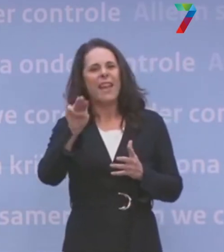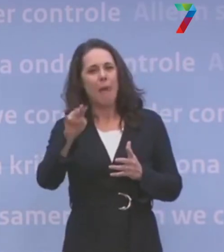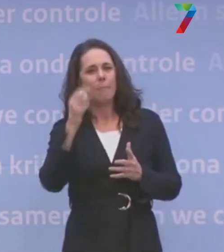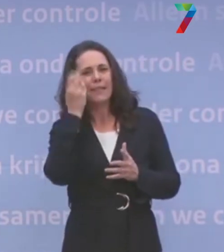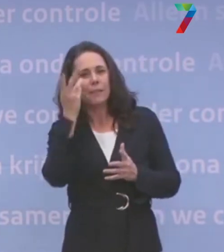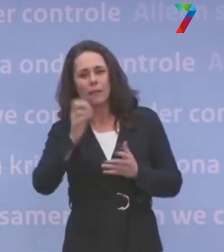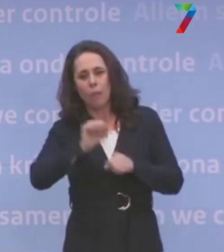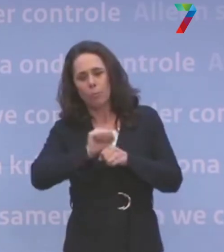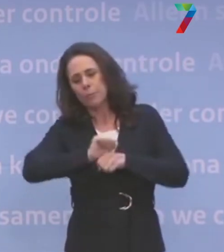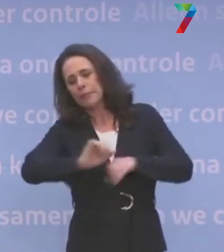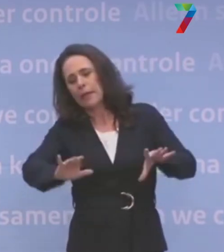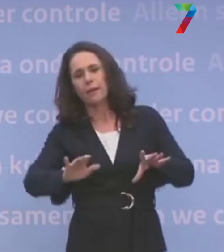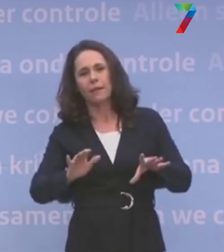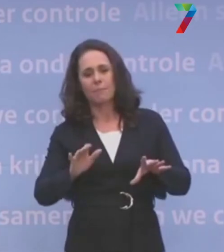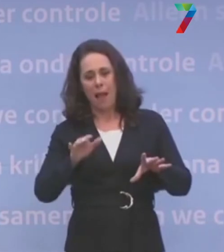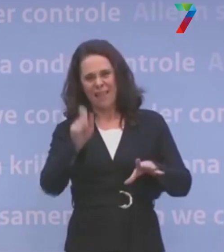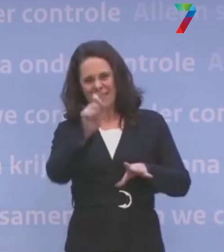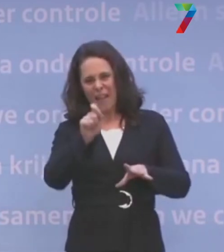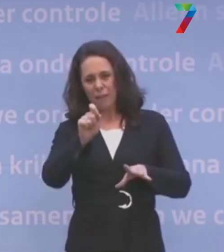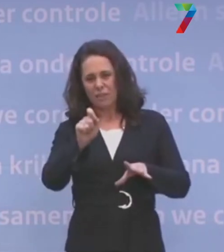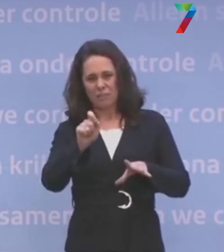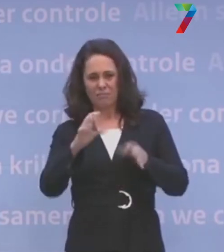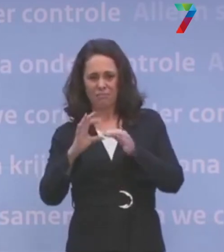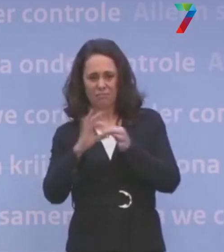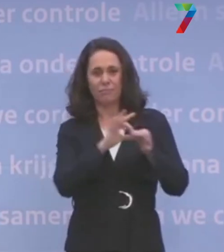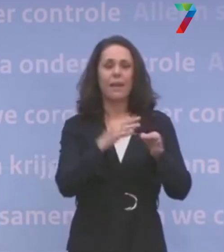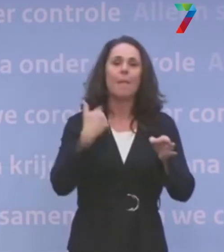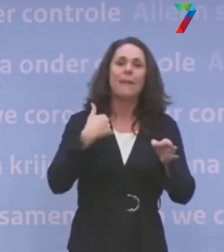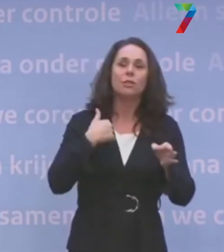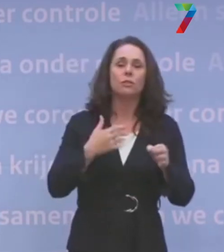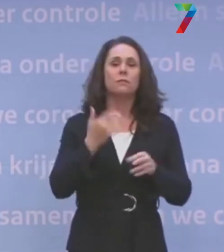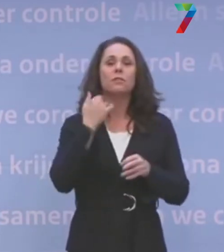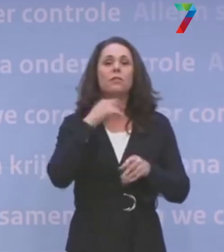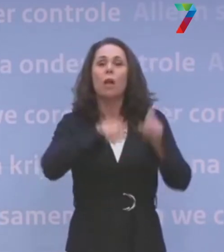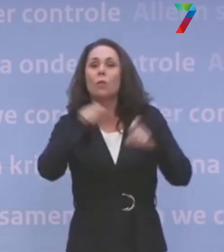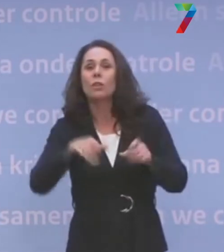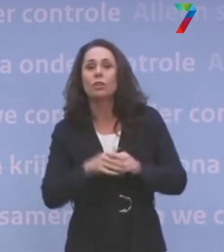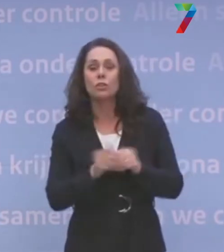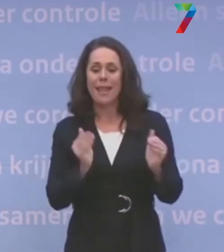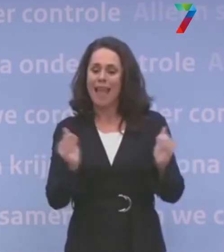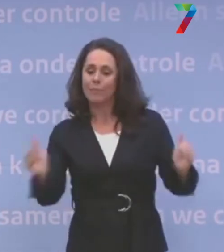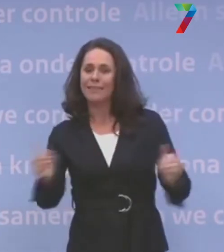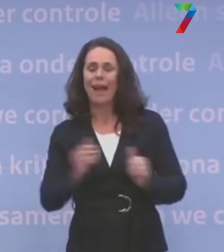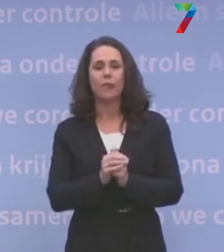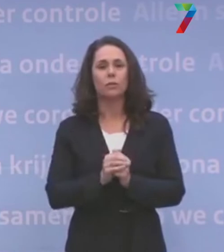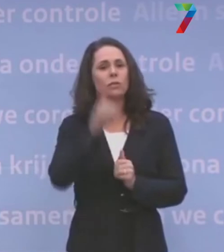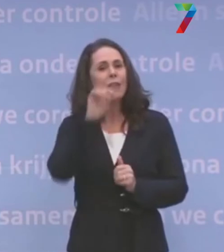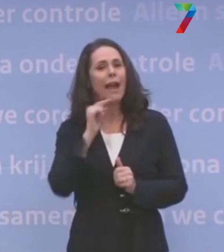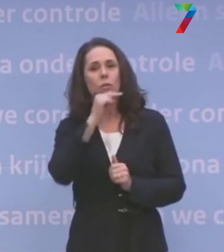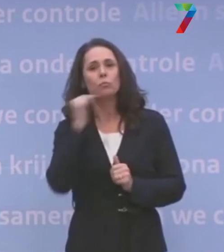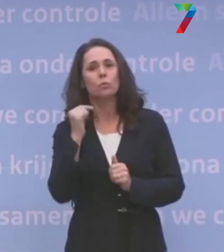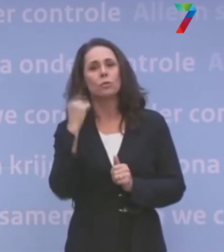daar mensen achter schuil gaan. Slachtoffers en nabestaanden, vaders en moeders, opa's en